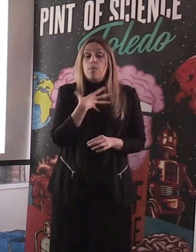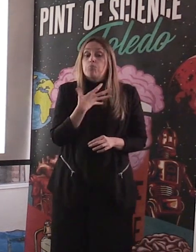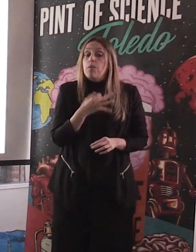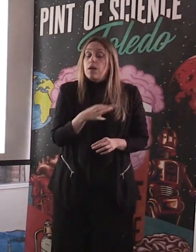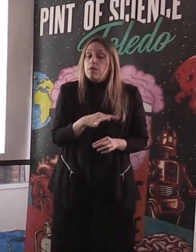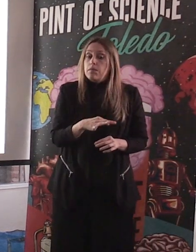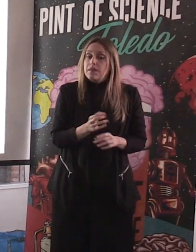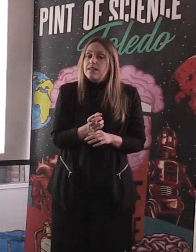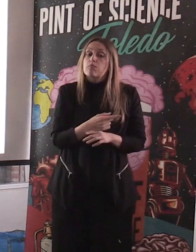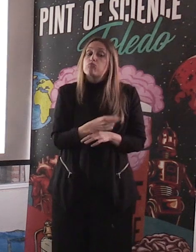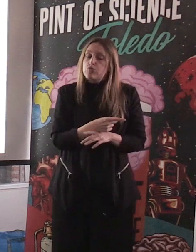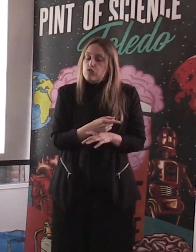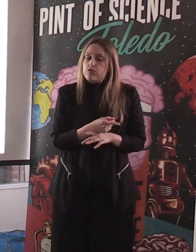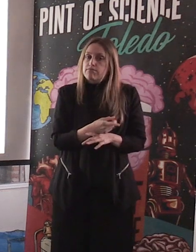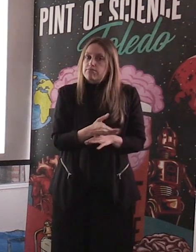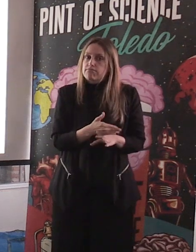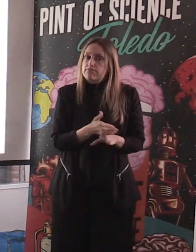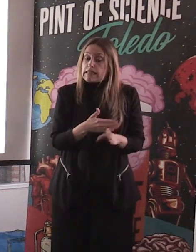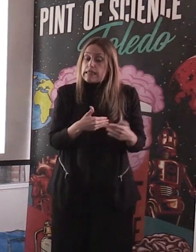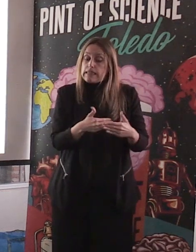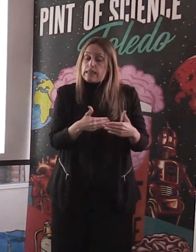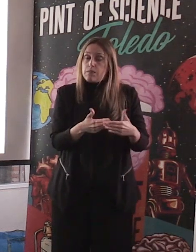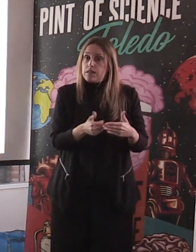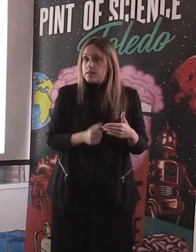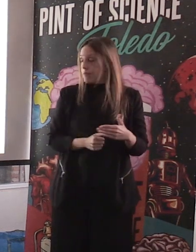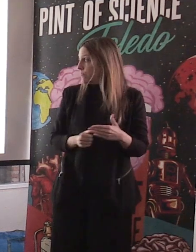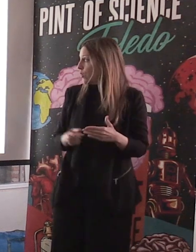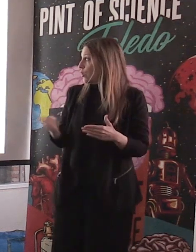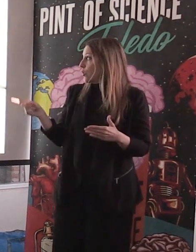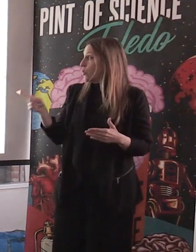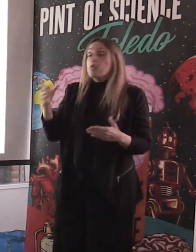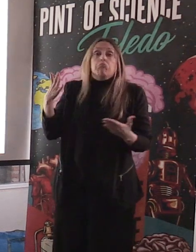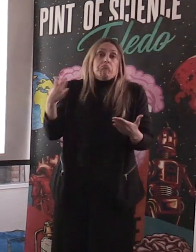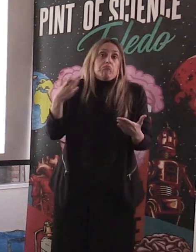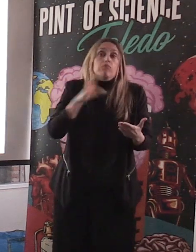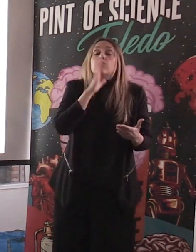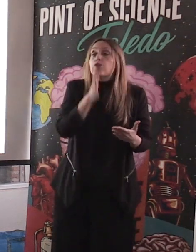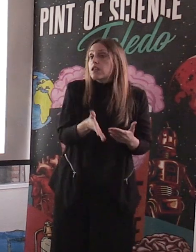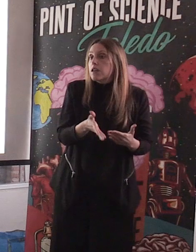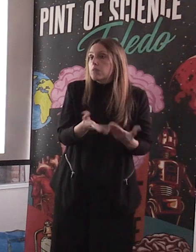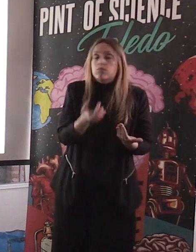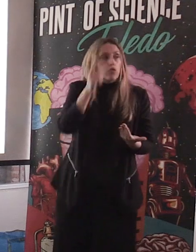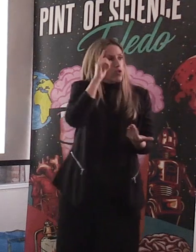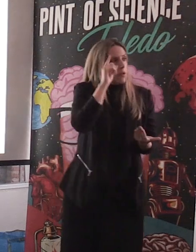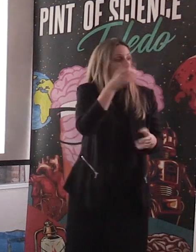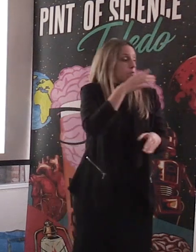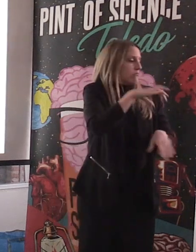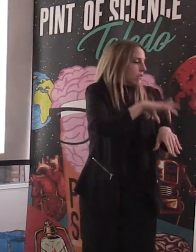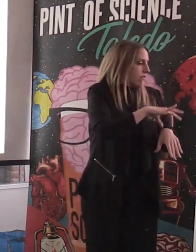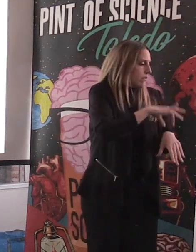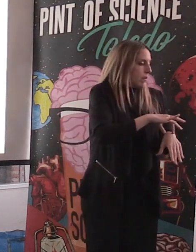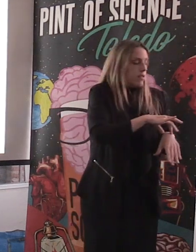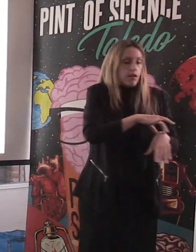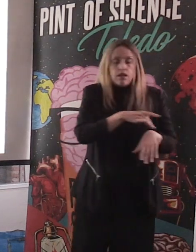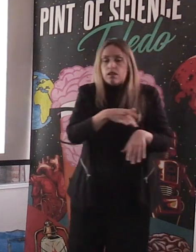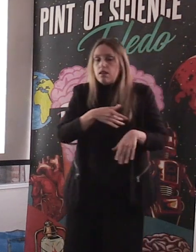probablemente mucho más temprano que una persona aquí. No sabemos de qué, si es una enfermedad cardiovascular o el cáncer